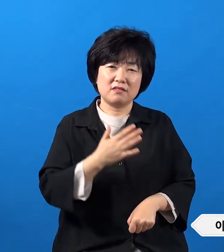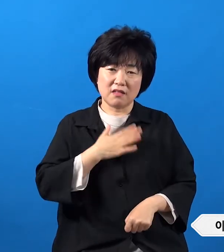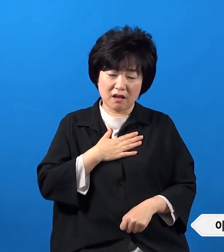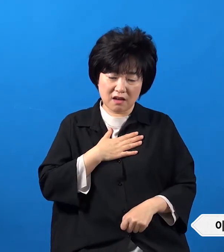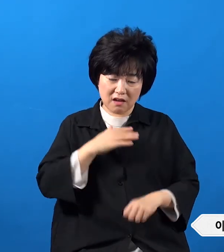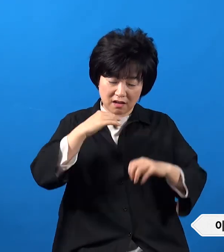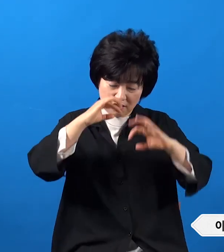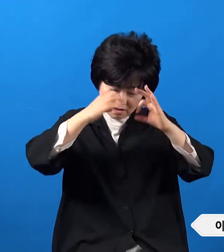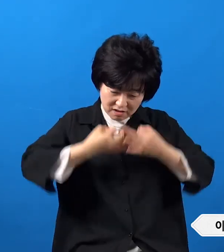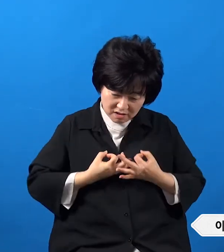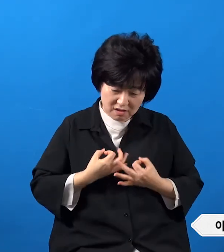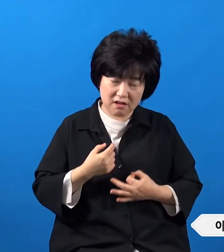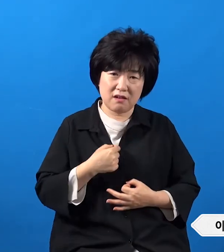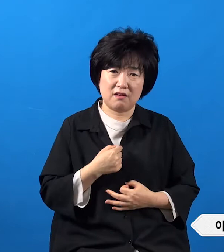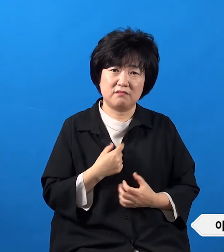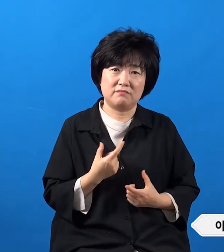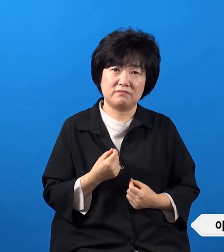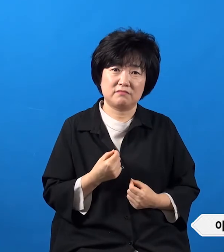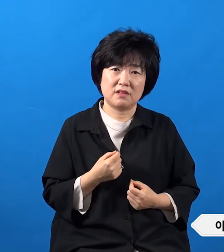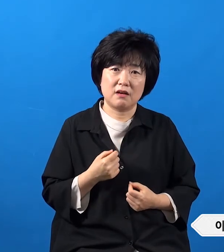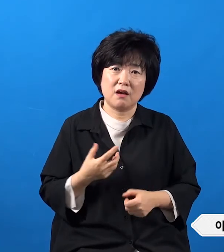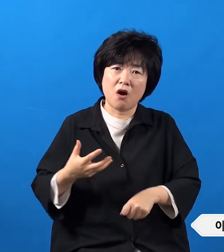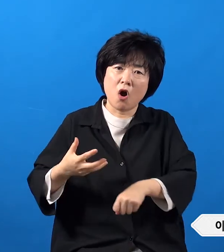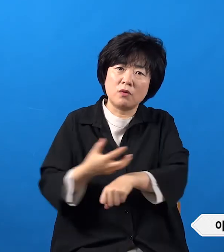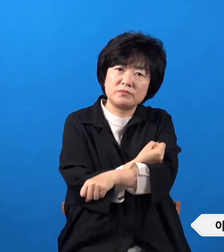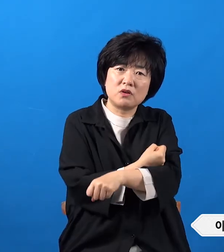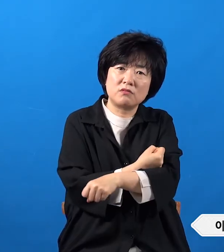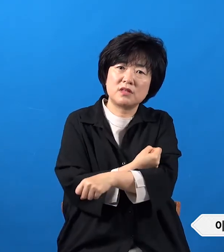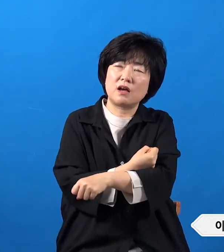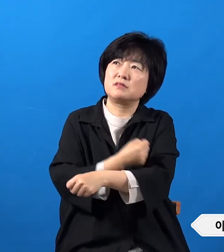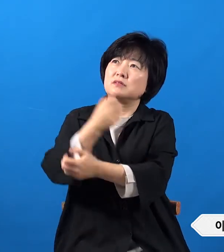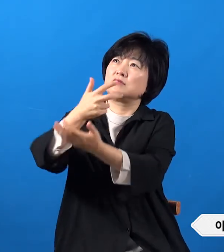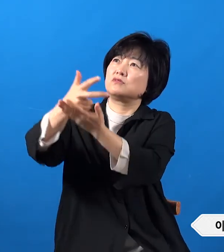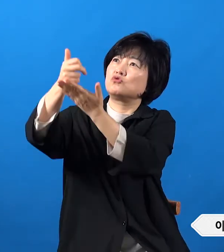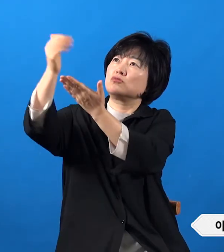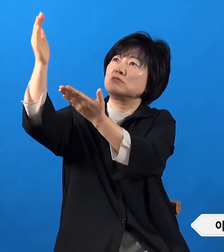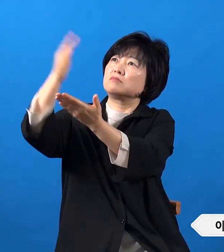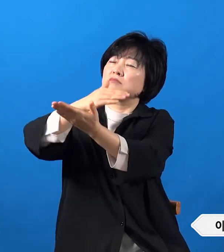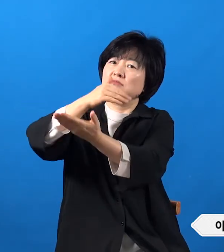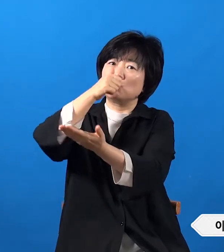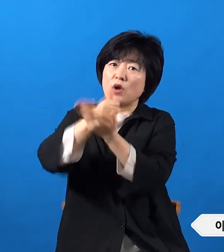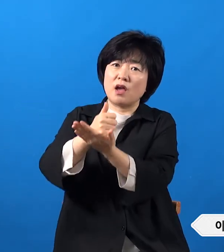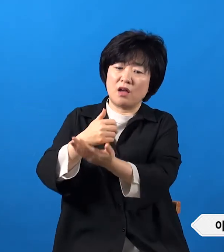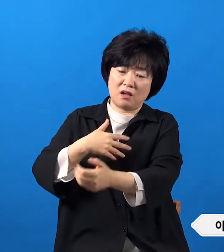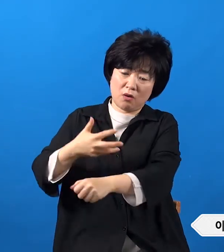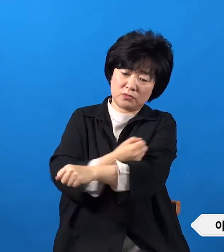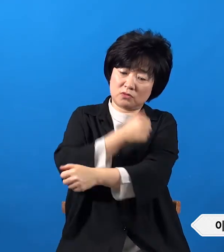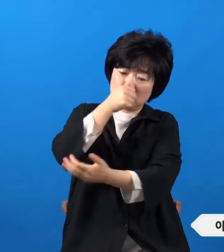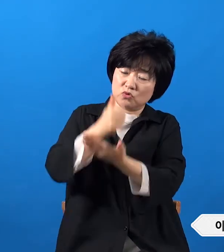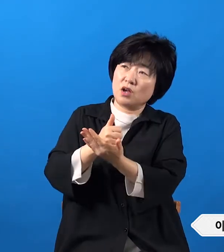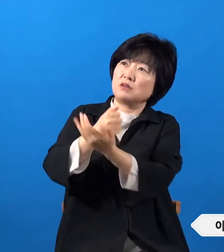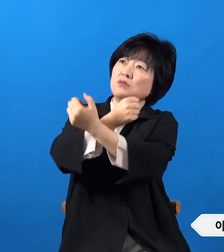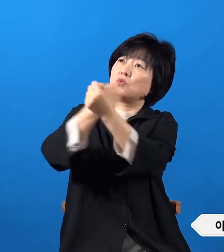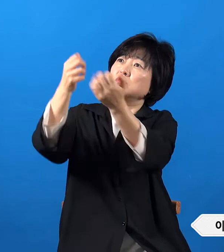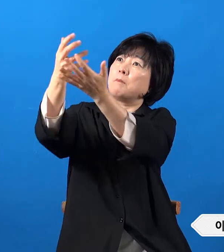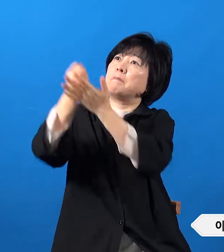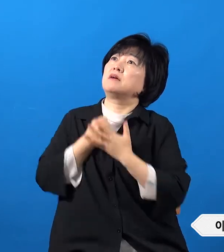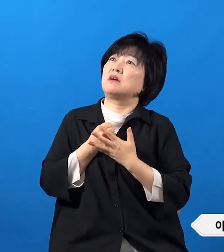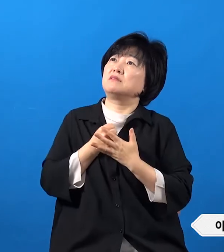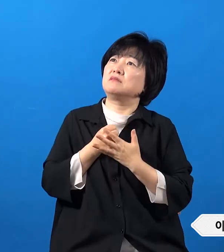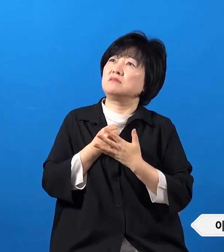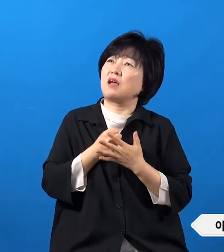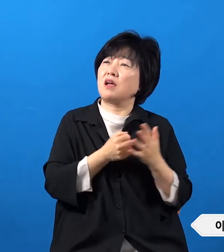모습일 수가 있습니다. 우리는 엄청난 주님 앞에 용서를 받고도 이웃의 작은 허물을 간과하지